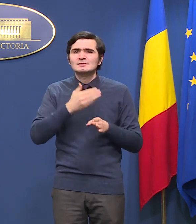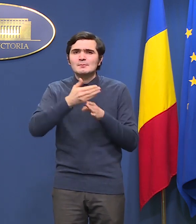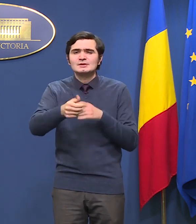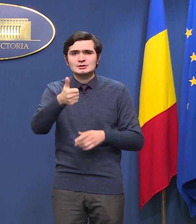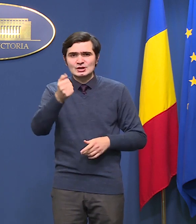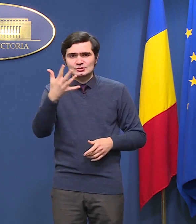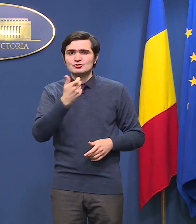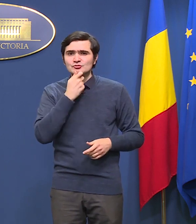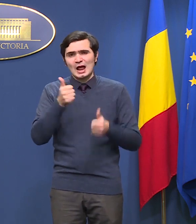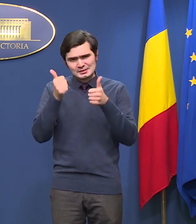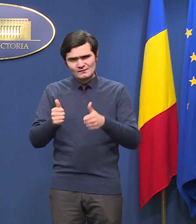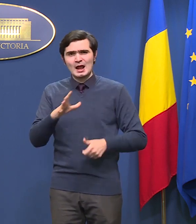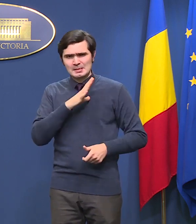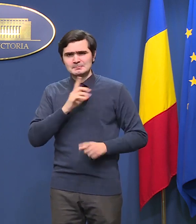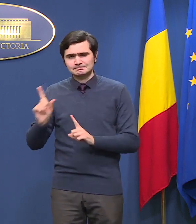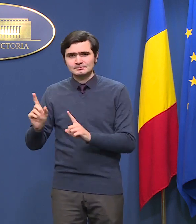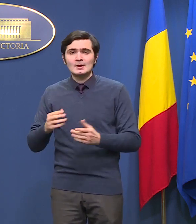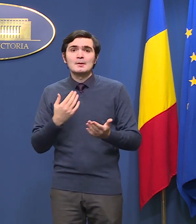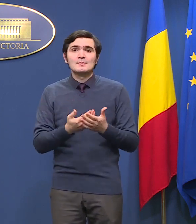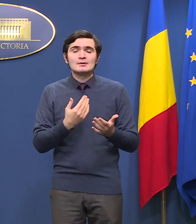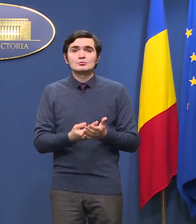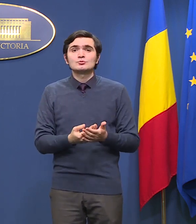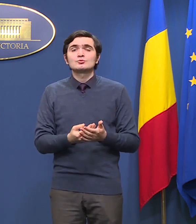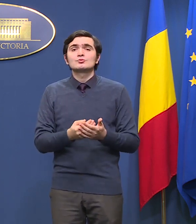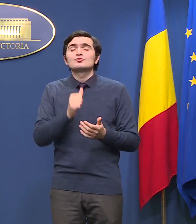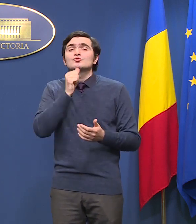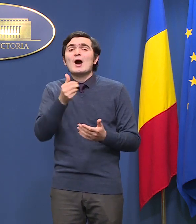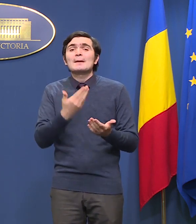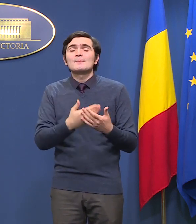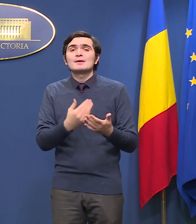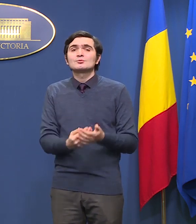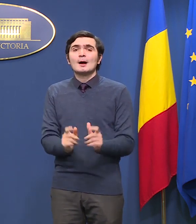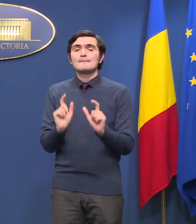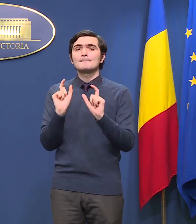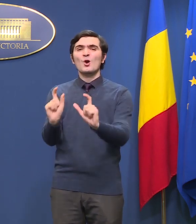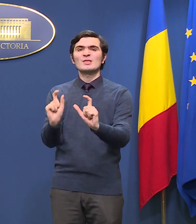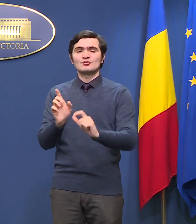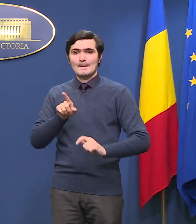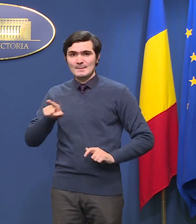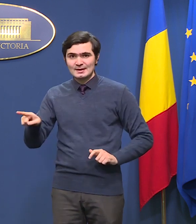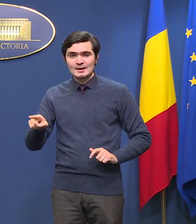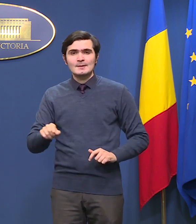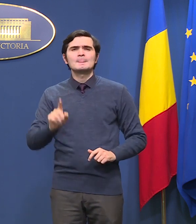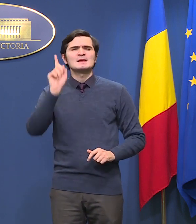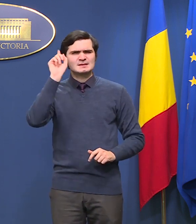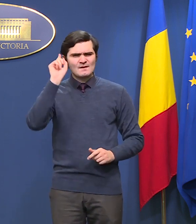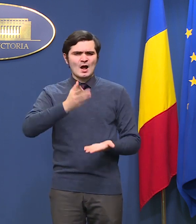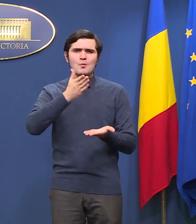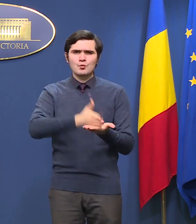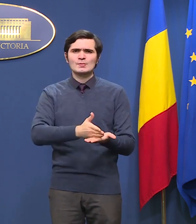de ani. Pentru a-i proteja, doar pentru a-i proteja, se va institui,